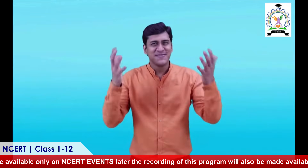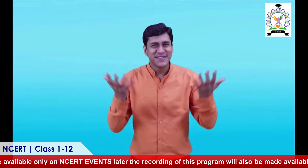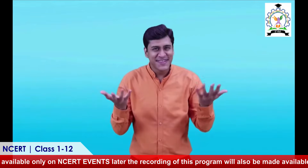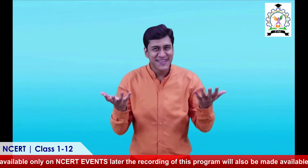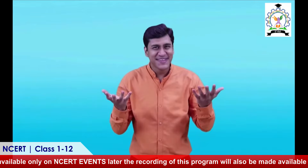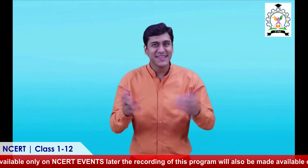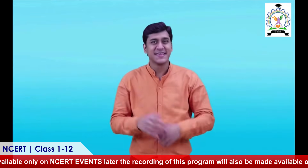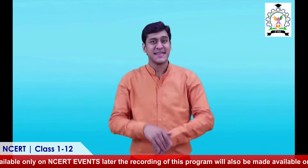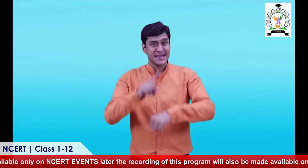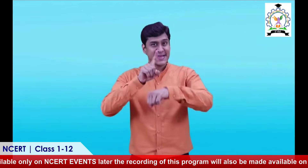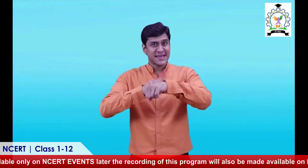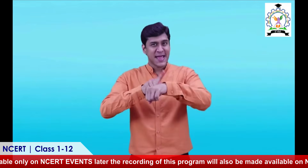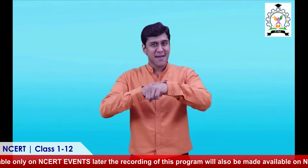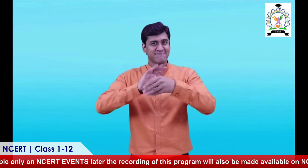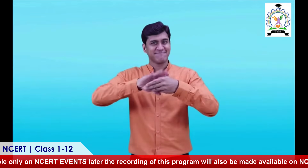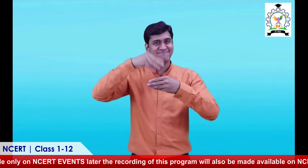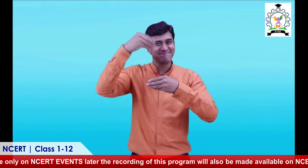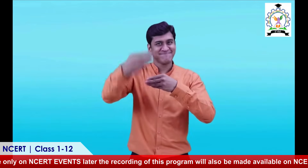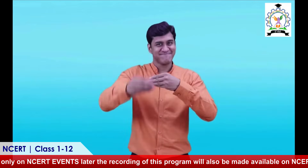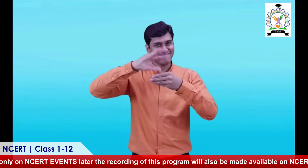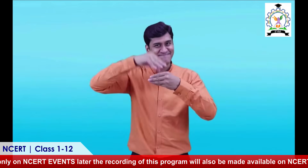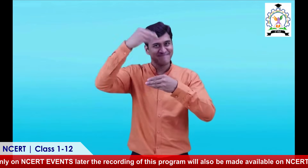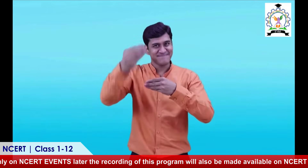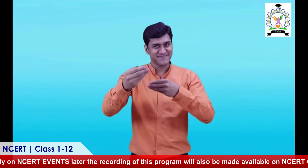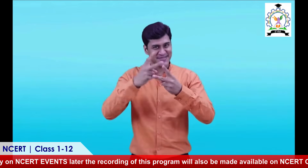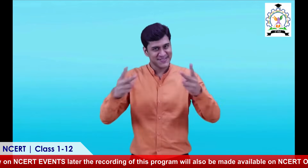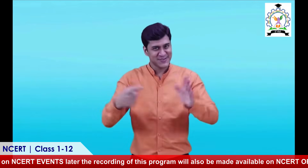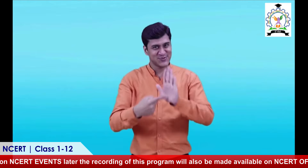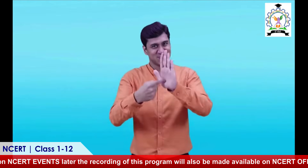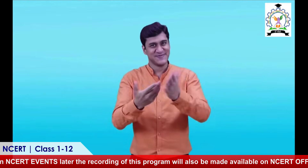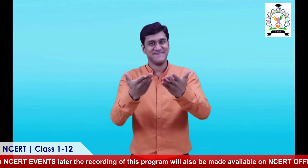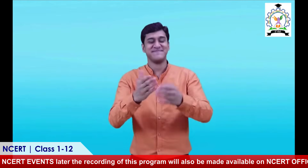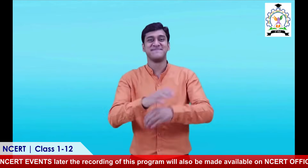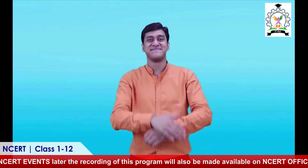विषय कैलेंडर।